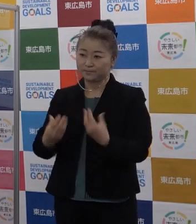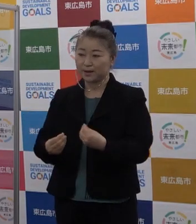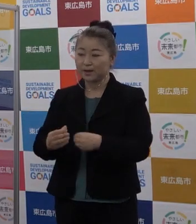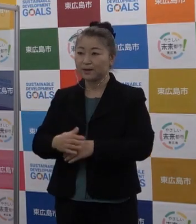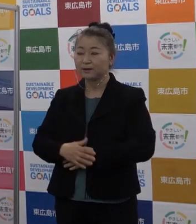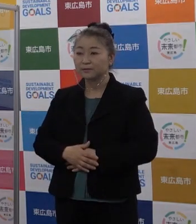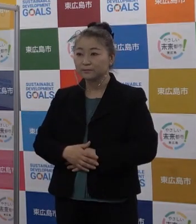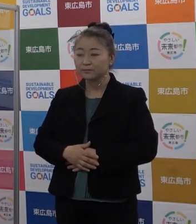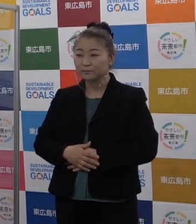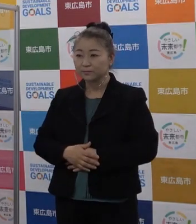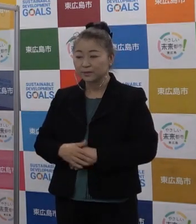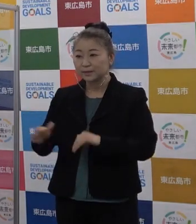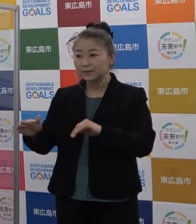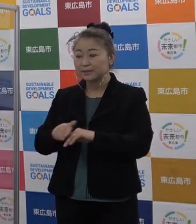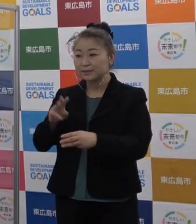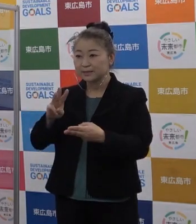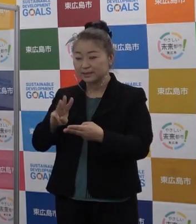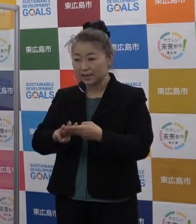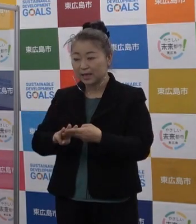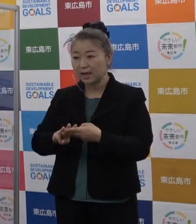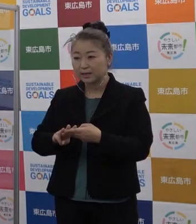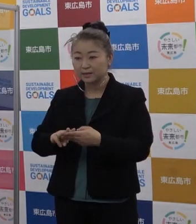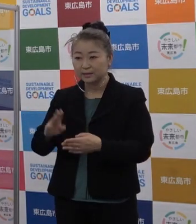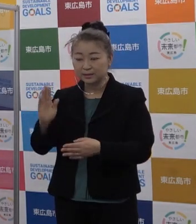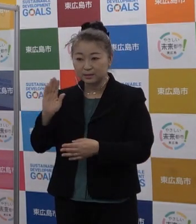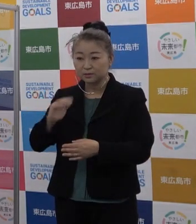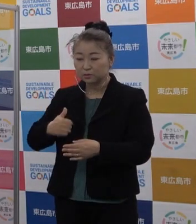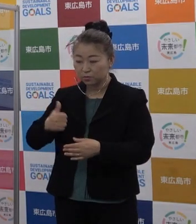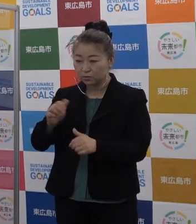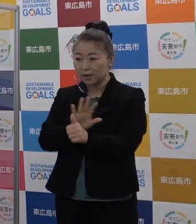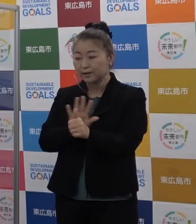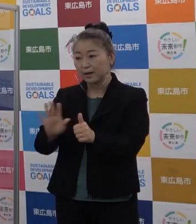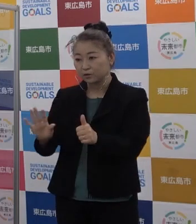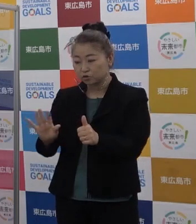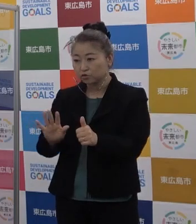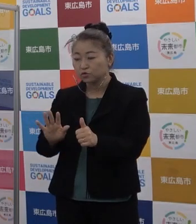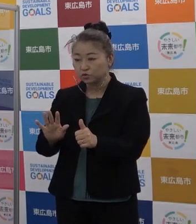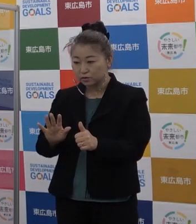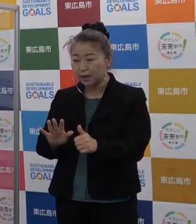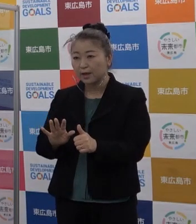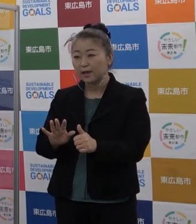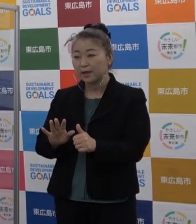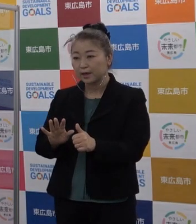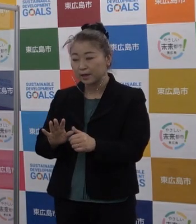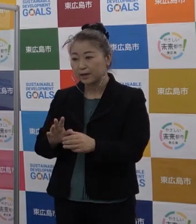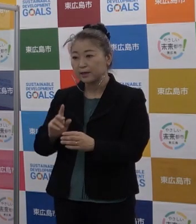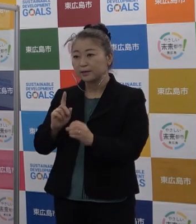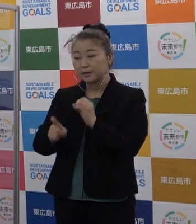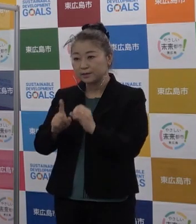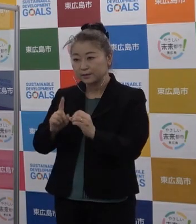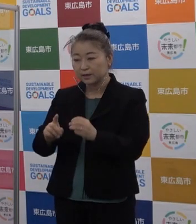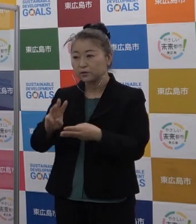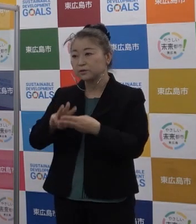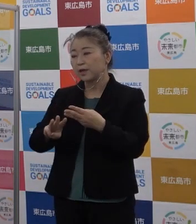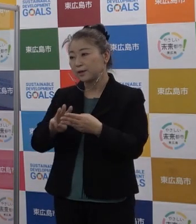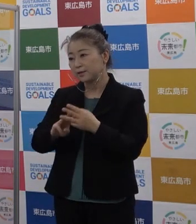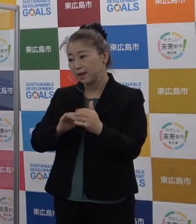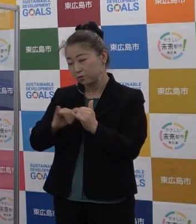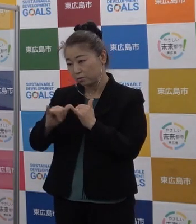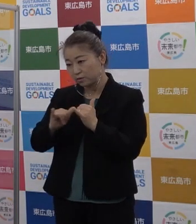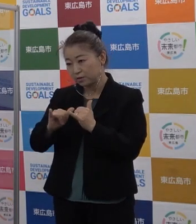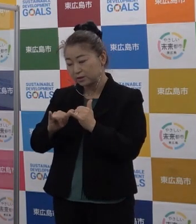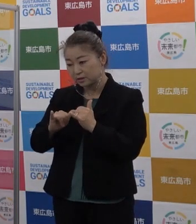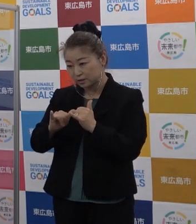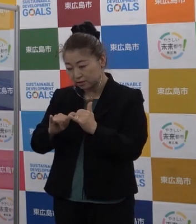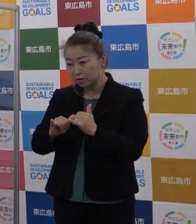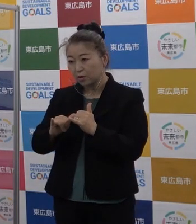岸田内閣においてデジタル田園国家構想というものの推進が図られているところでありますが、言うならばこれは